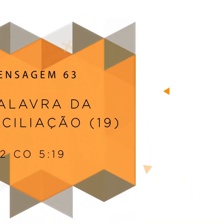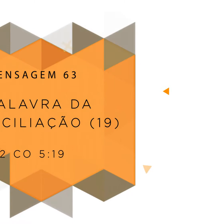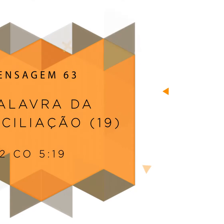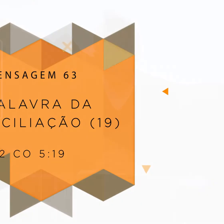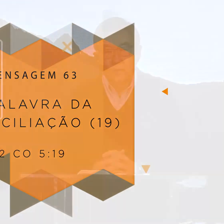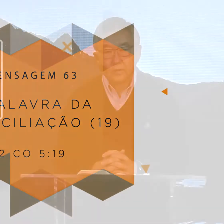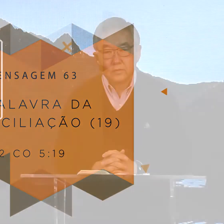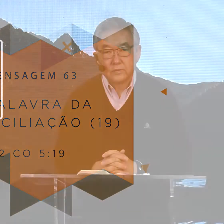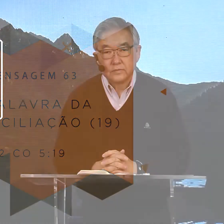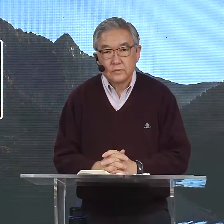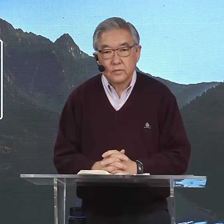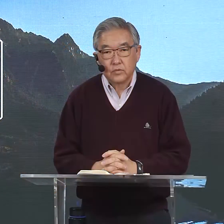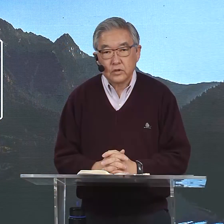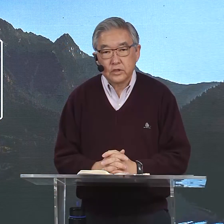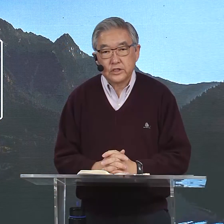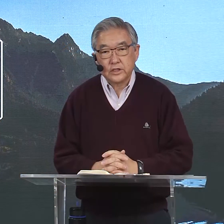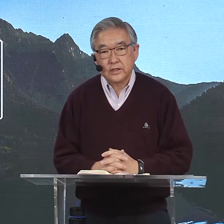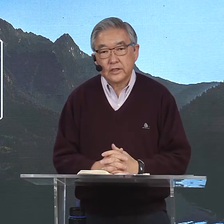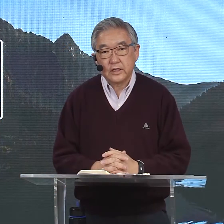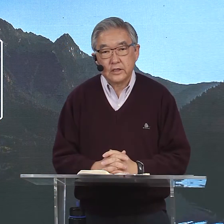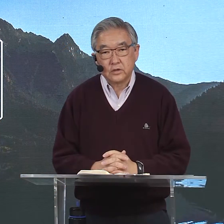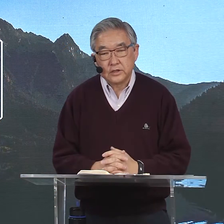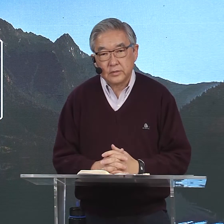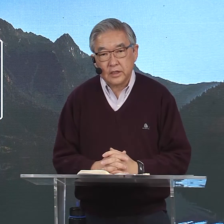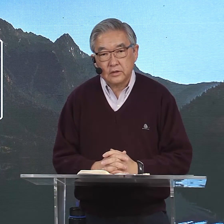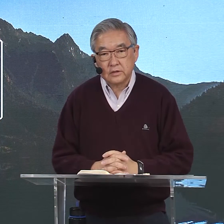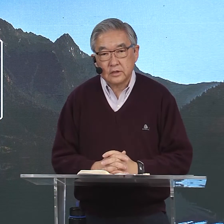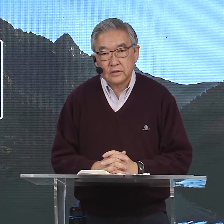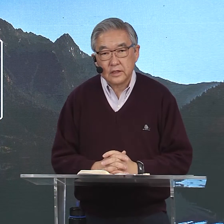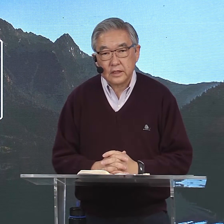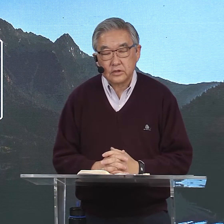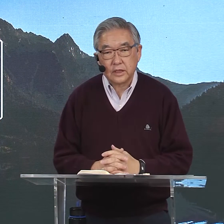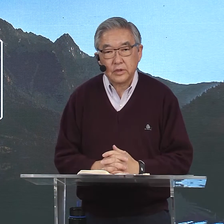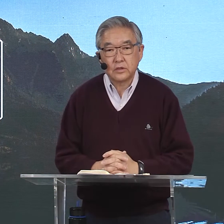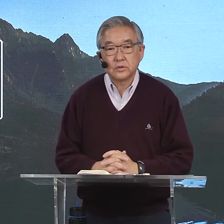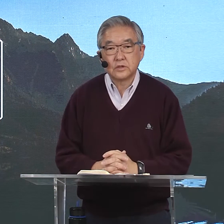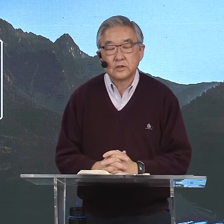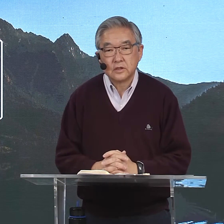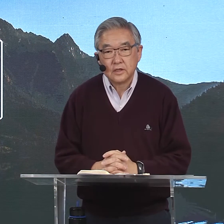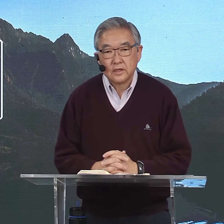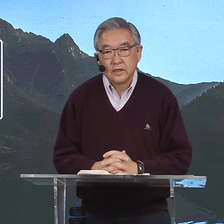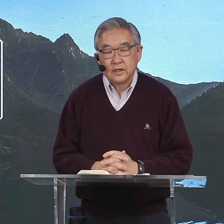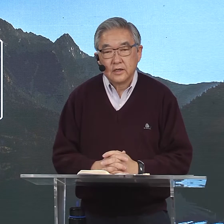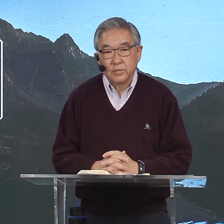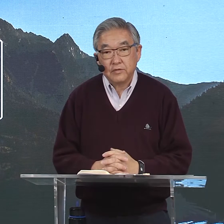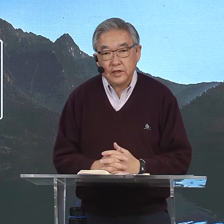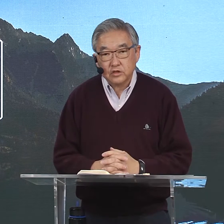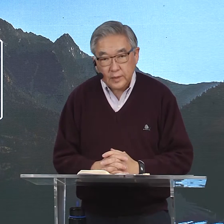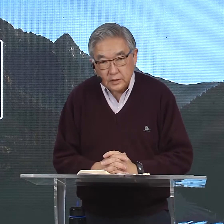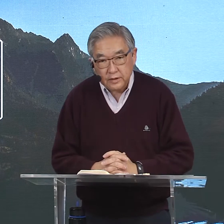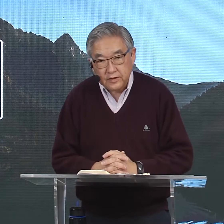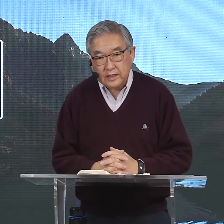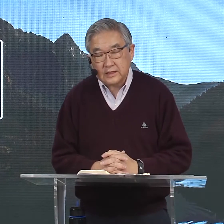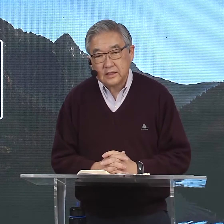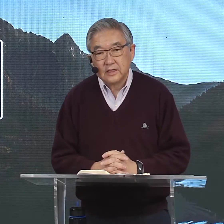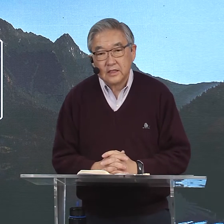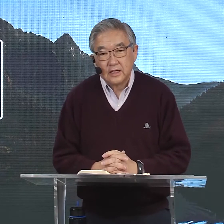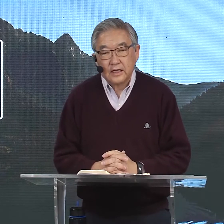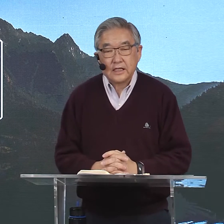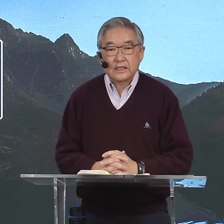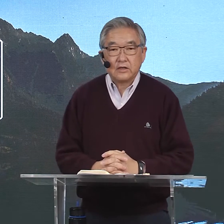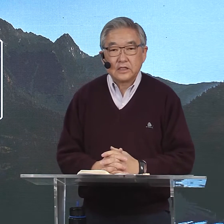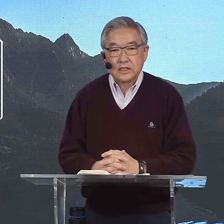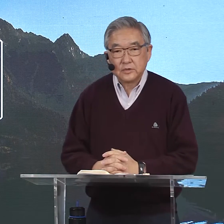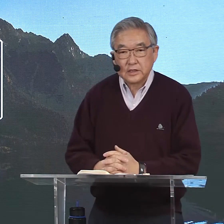oi boa noite queridos irmãos queridos amigos bem-vindos mais uma vez